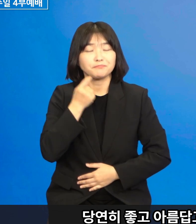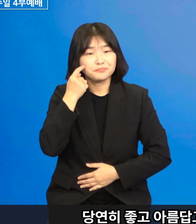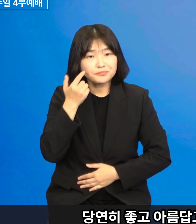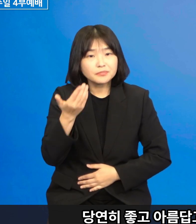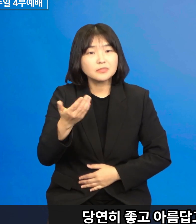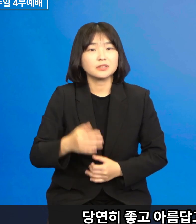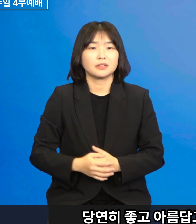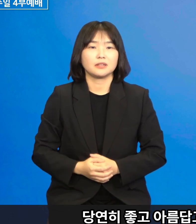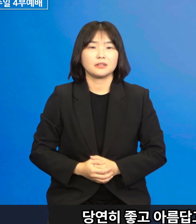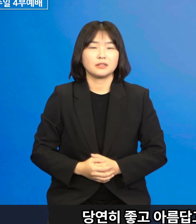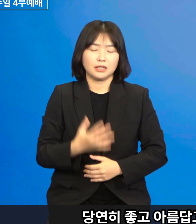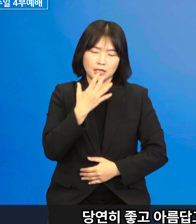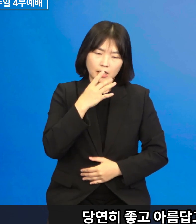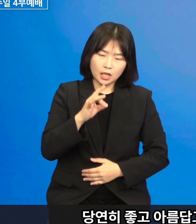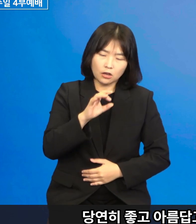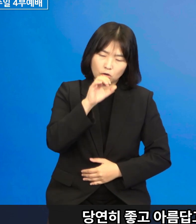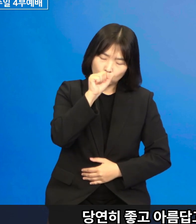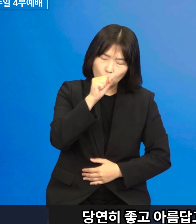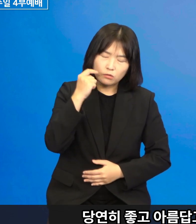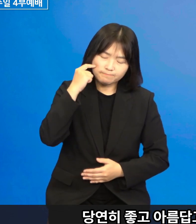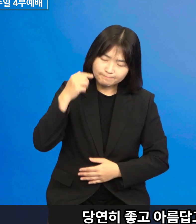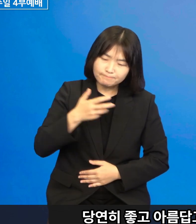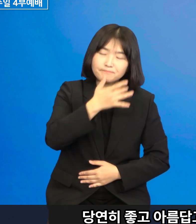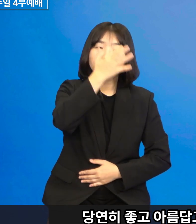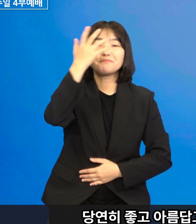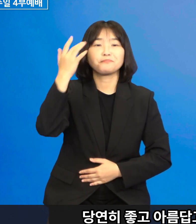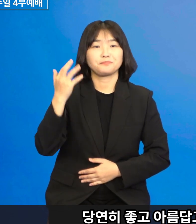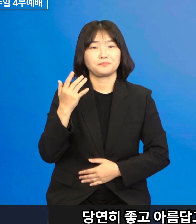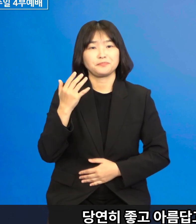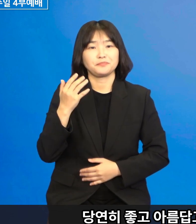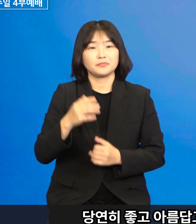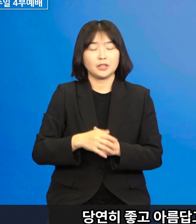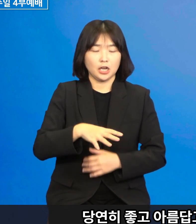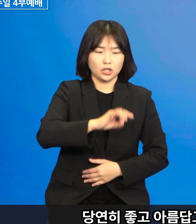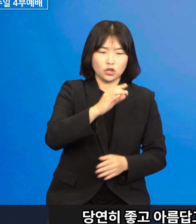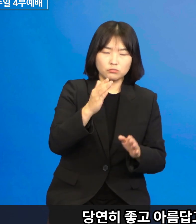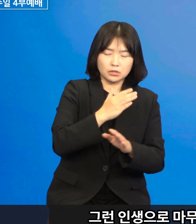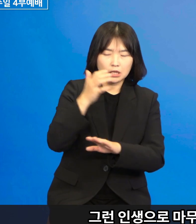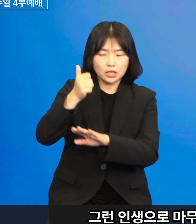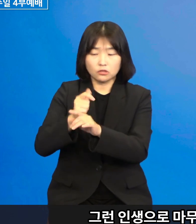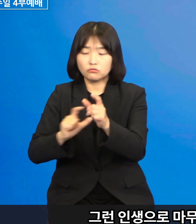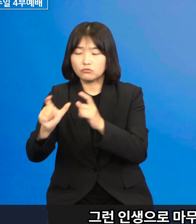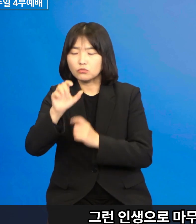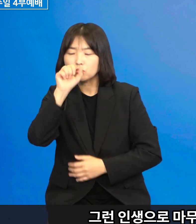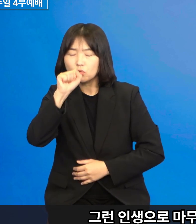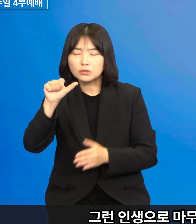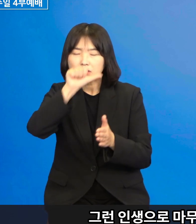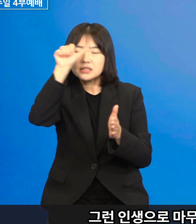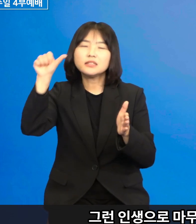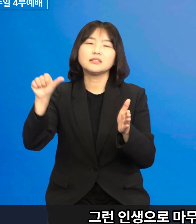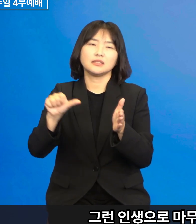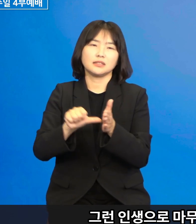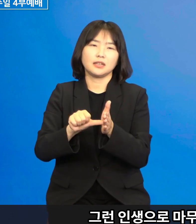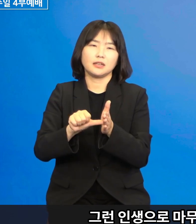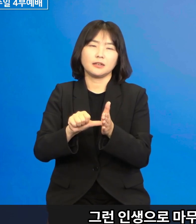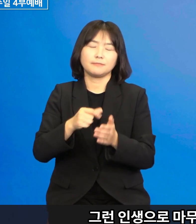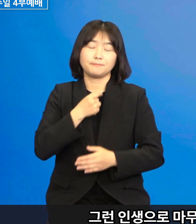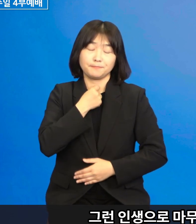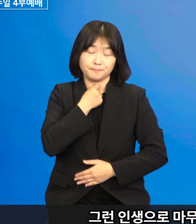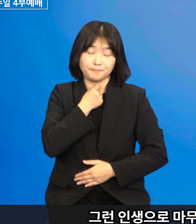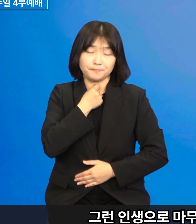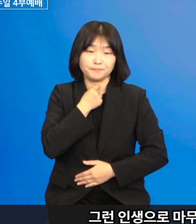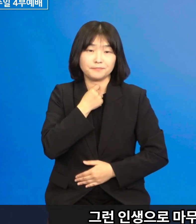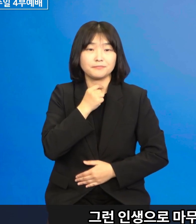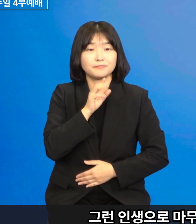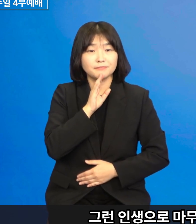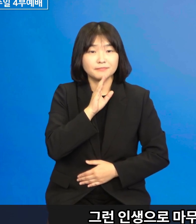당연히 좋고 아름답고 처음보다 나중에 더 좋은 그런 인생으로 마무리되고 싶어 하실